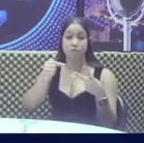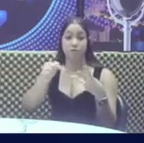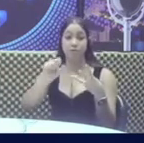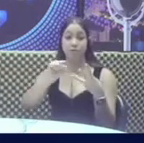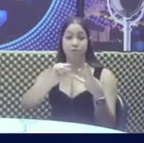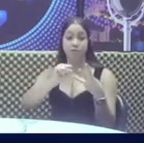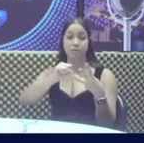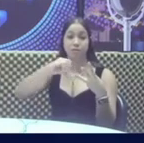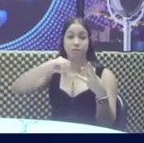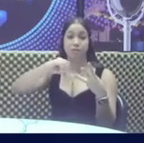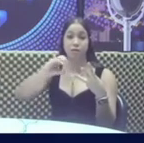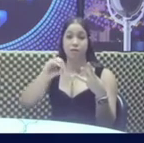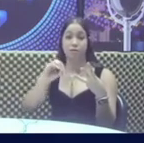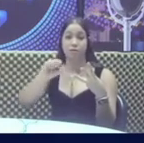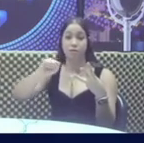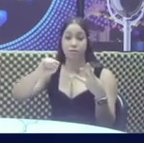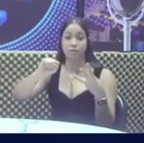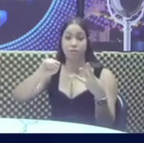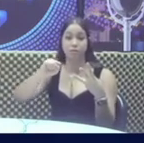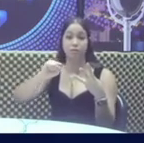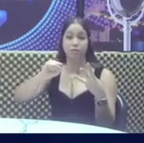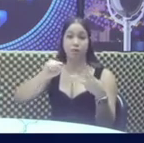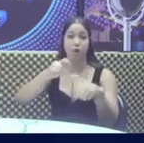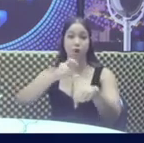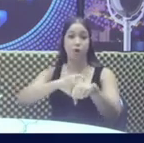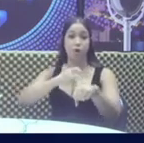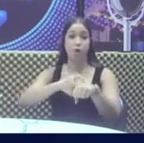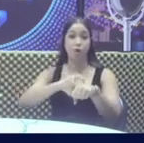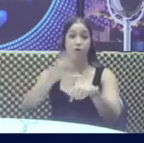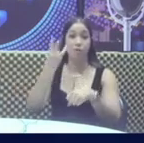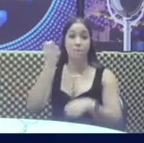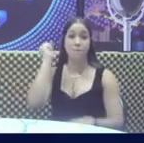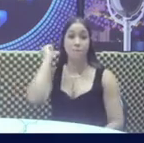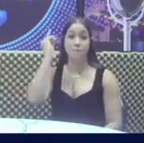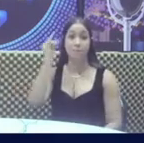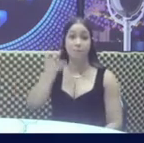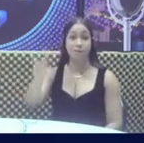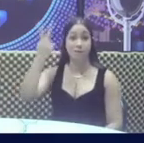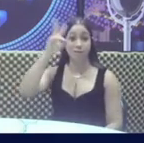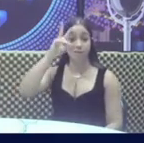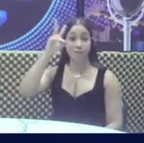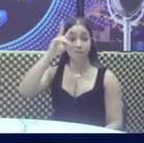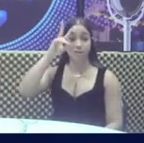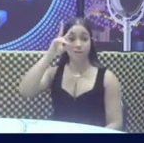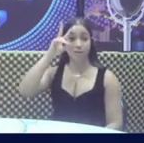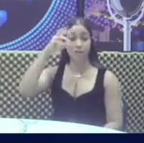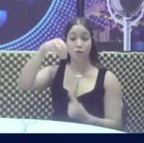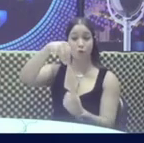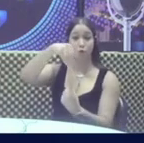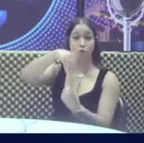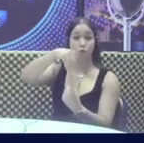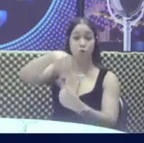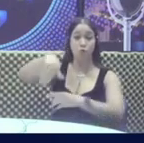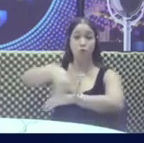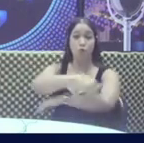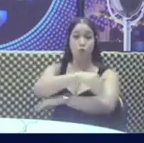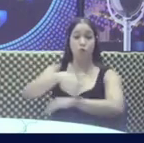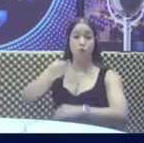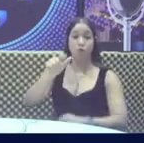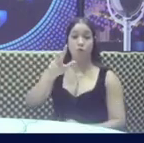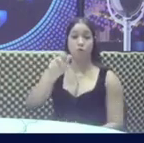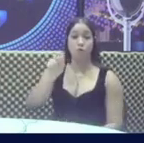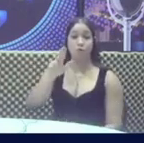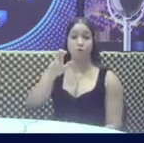e S-908, que irão sair às 3 da manhã de segunda-feira, dia 12, do ponto localizado na rua